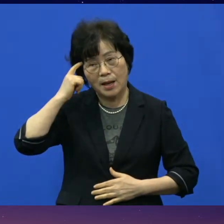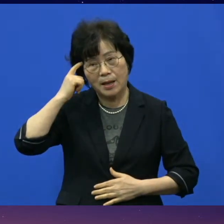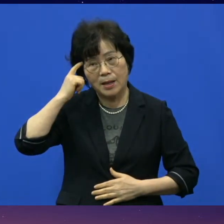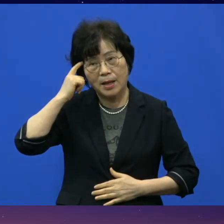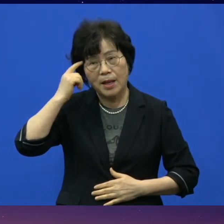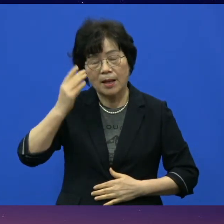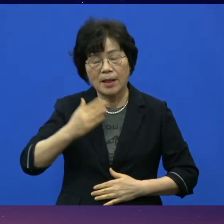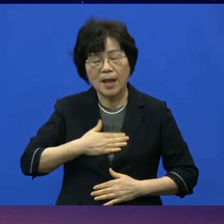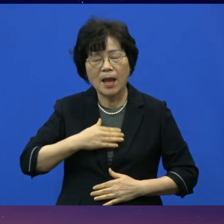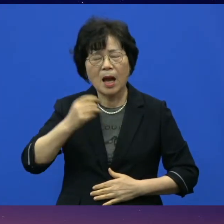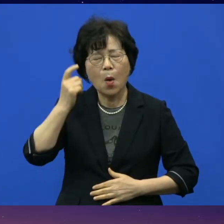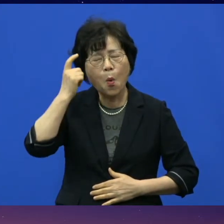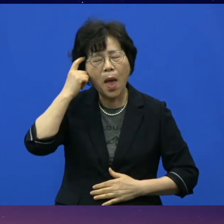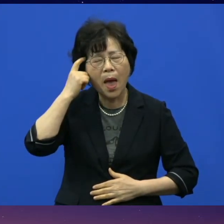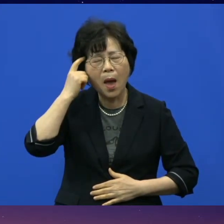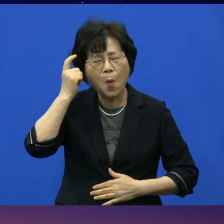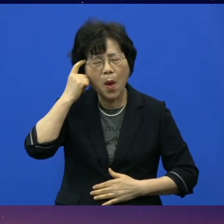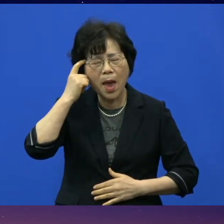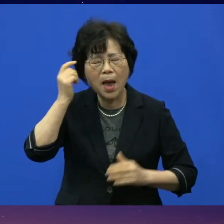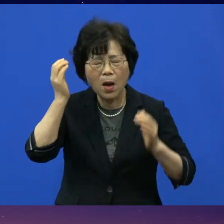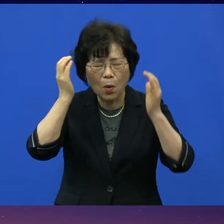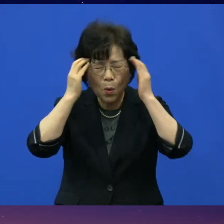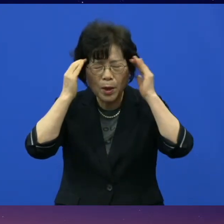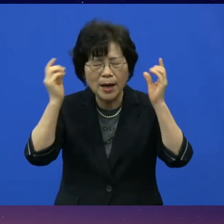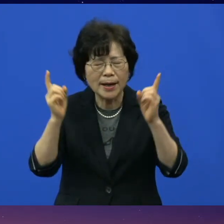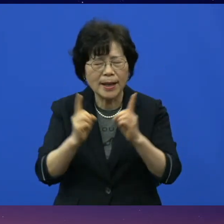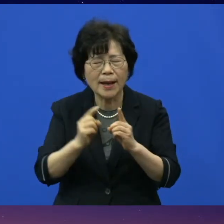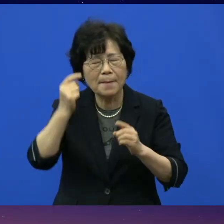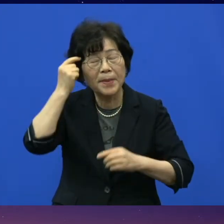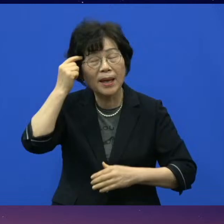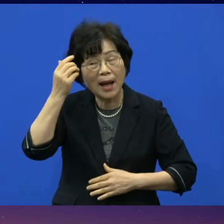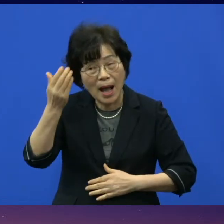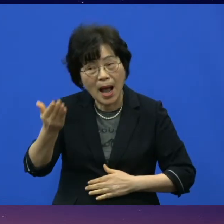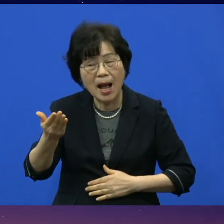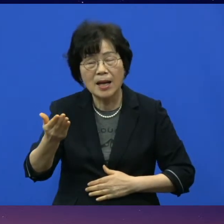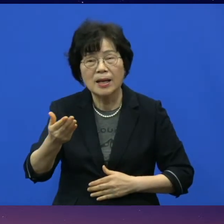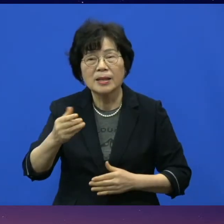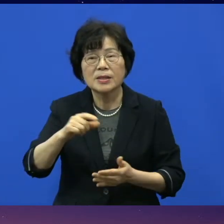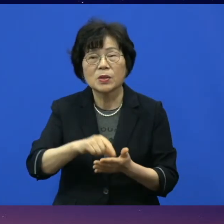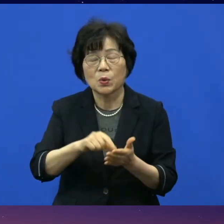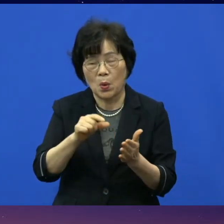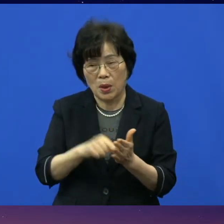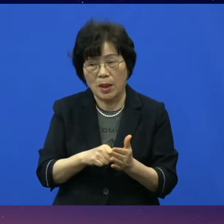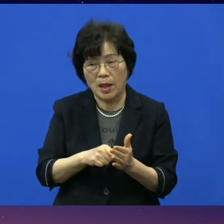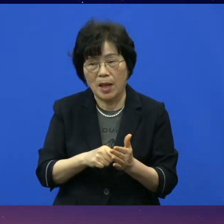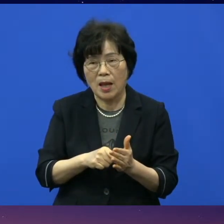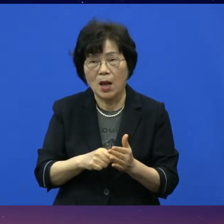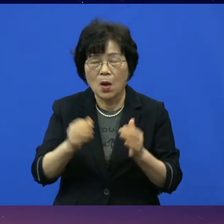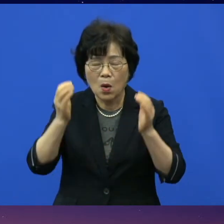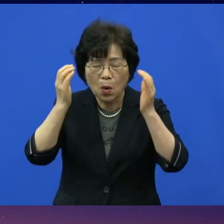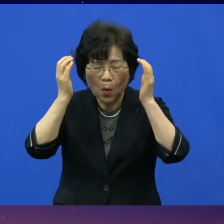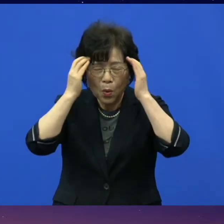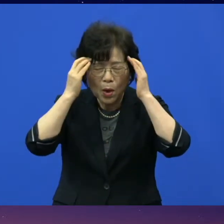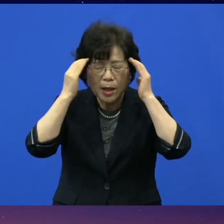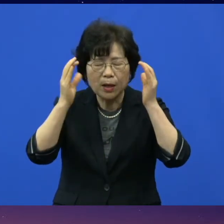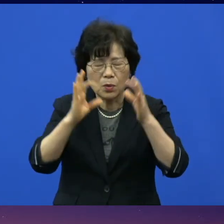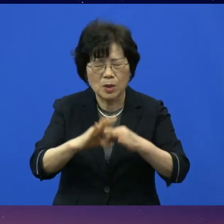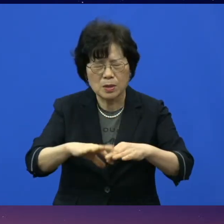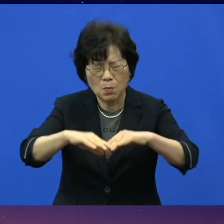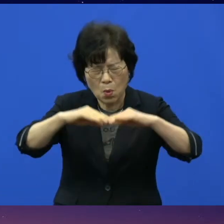내가 왜 이런 고난을 당하냐는 거죠. 근데 고난을 통하여 그의 모든 자랑들이 다 날아가 버리잖아요.